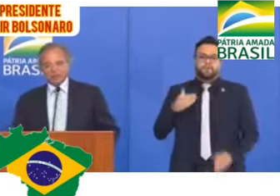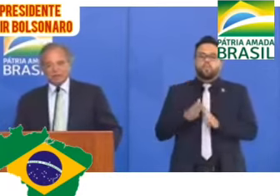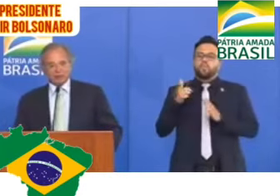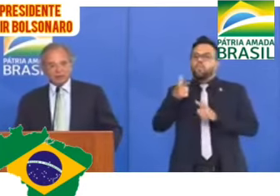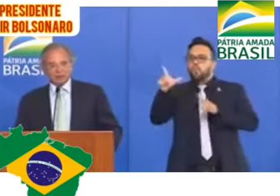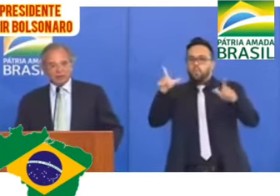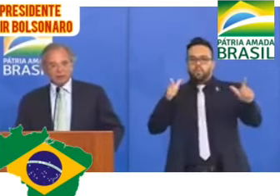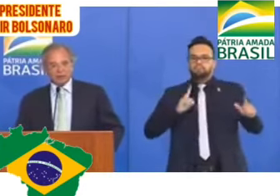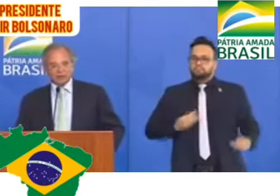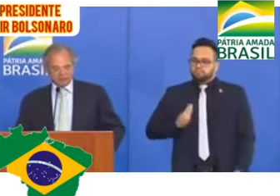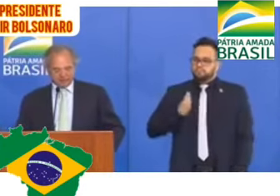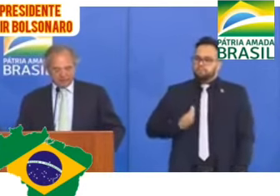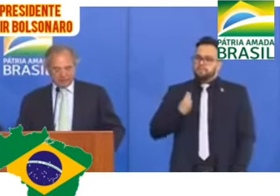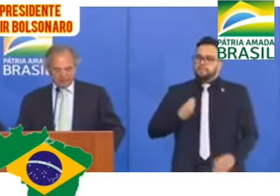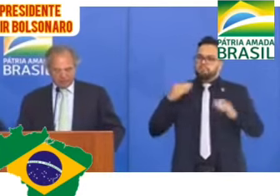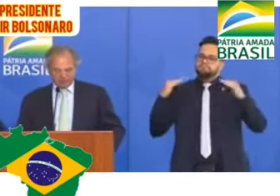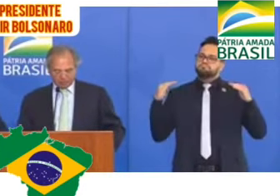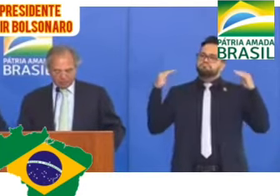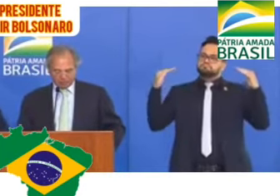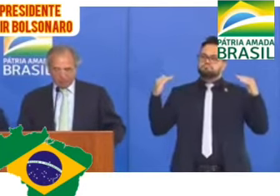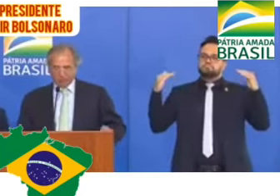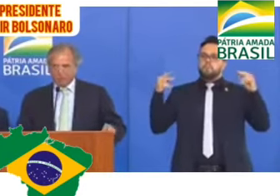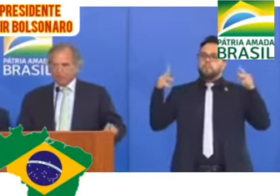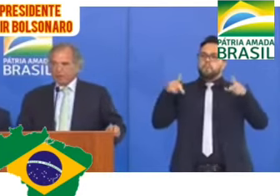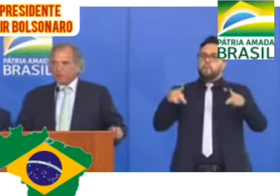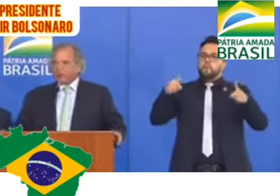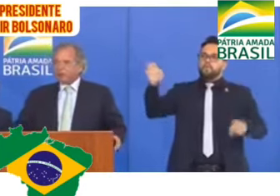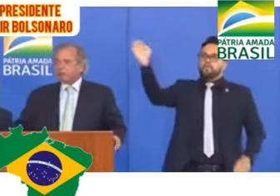demais presentes, congressistas, brasileiros.